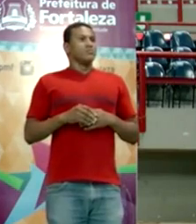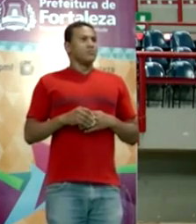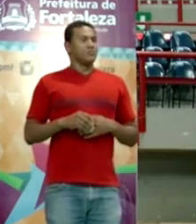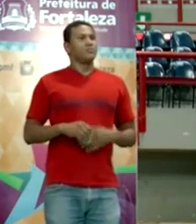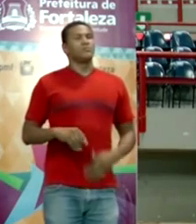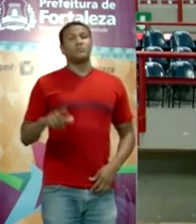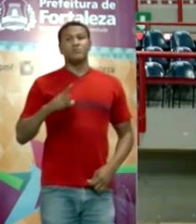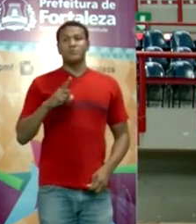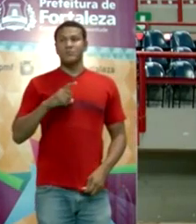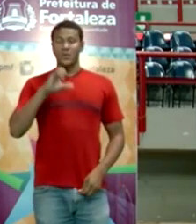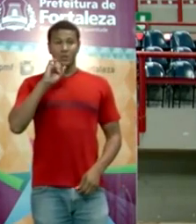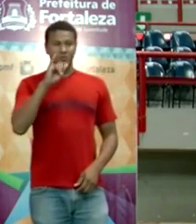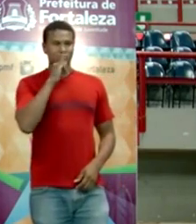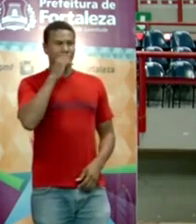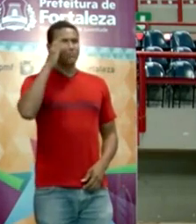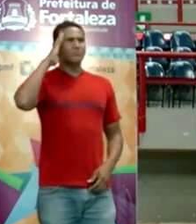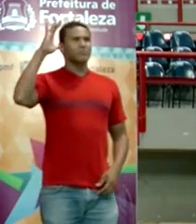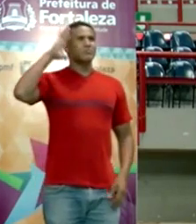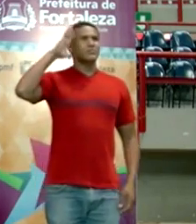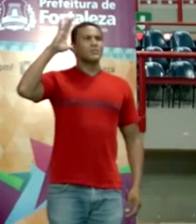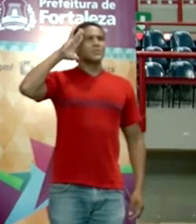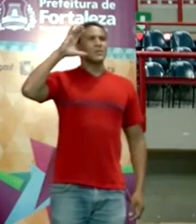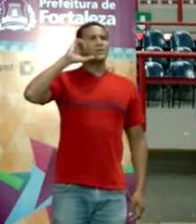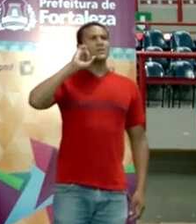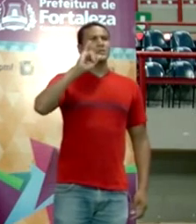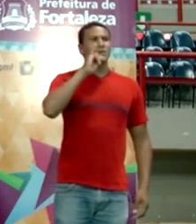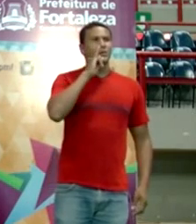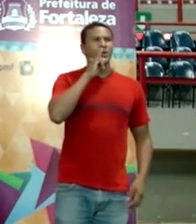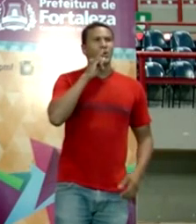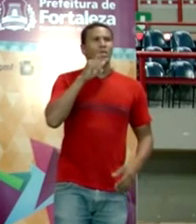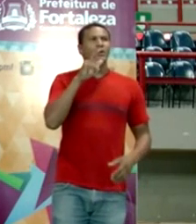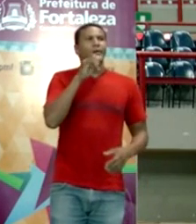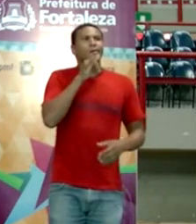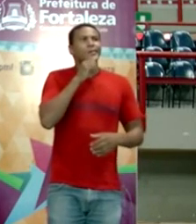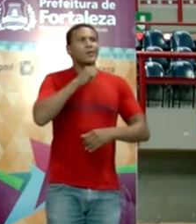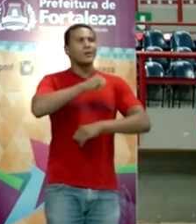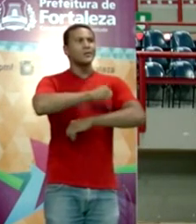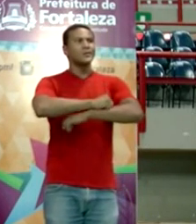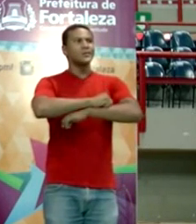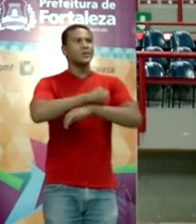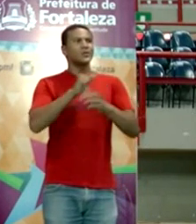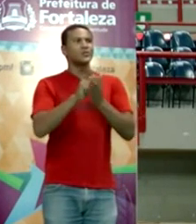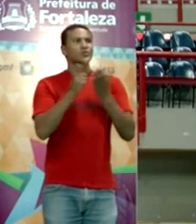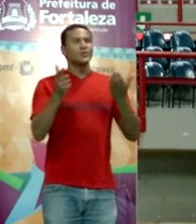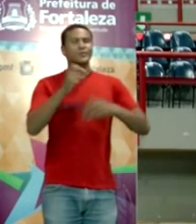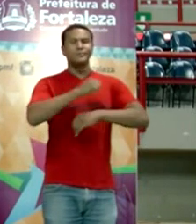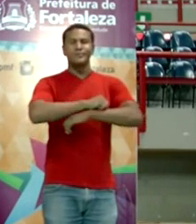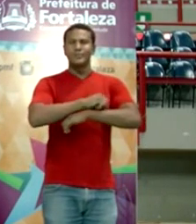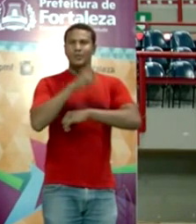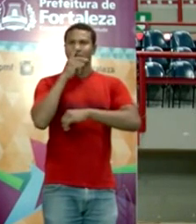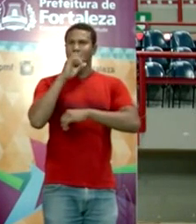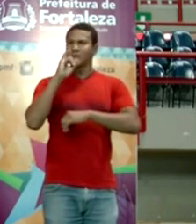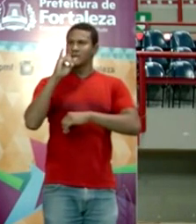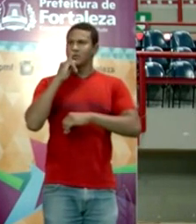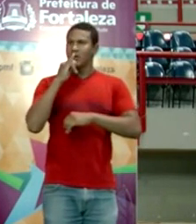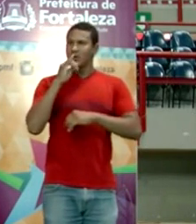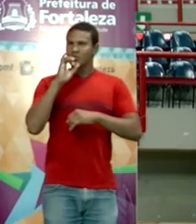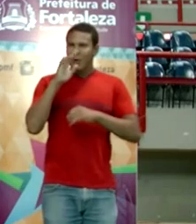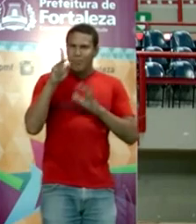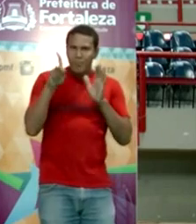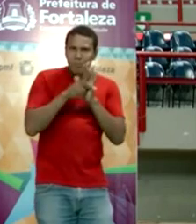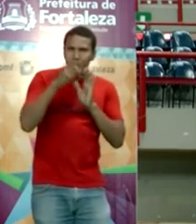Você já imaginou se o Jornal Nacional fosse apresentado todo em linguagem regional?